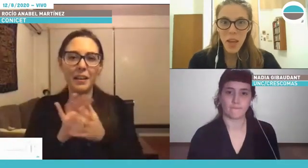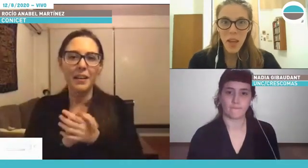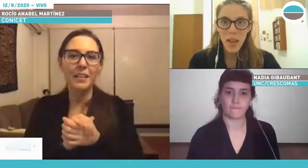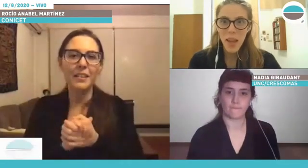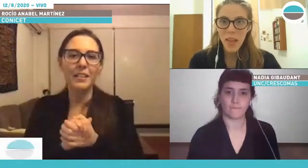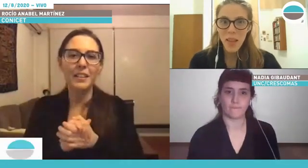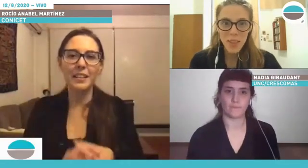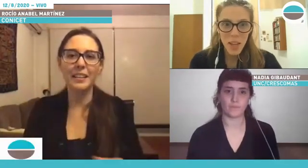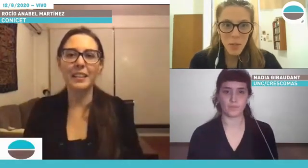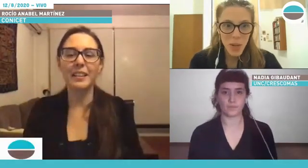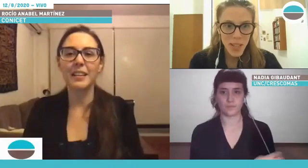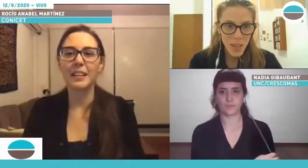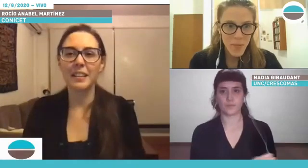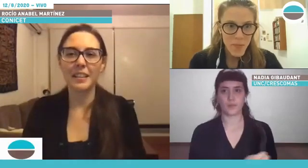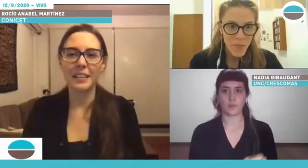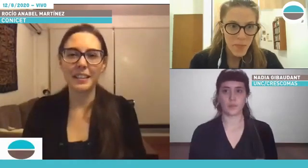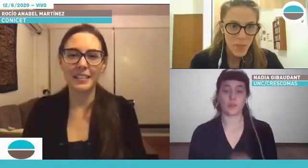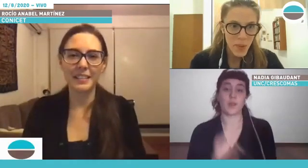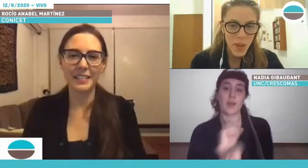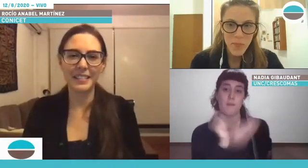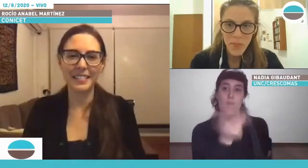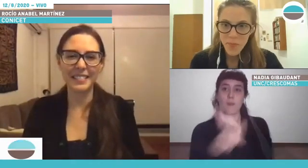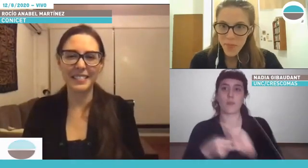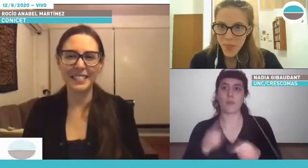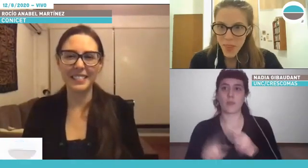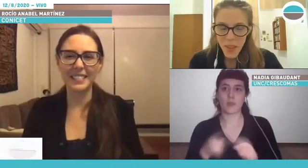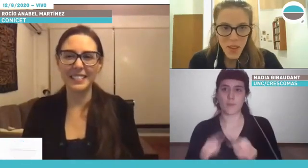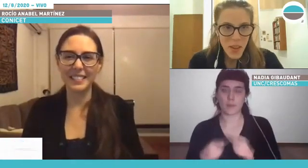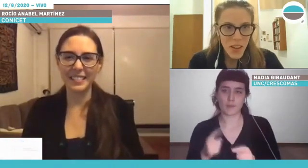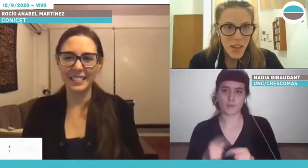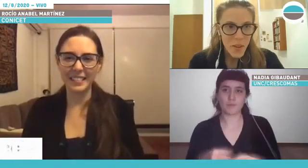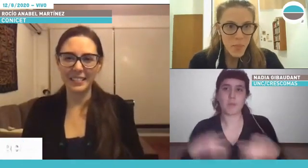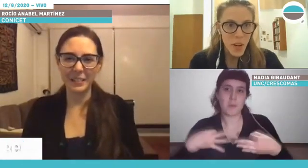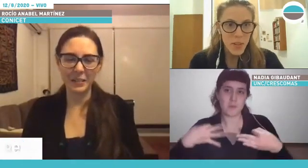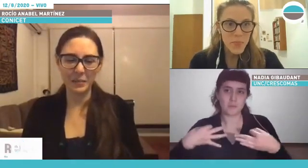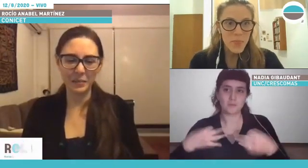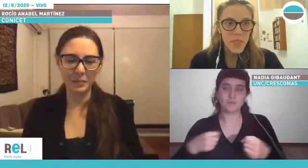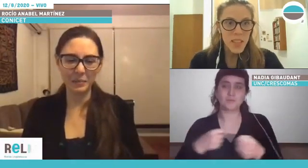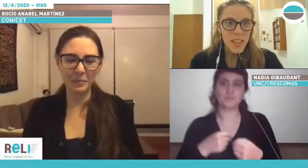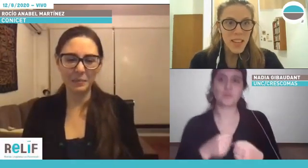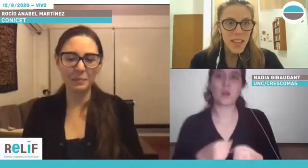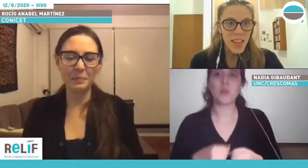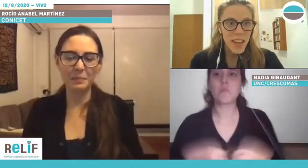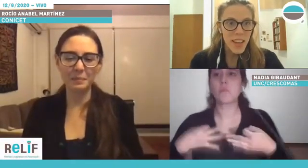Cambiamos de intérprete. Muy bien. Bueno.